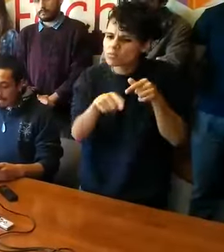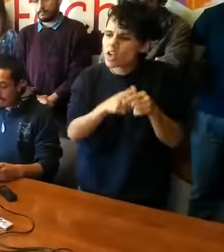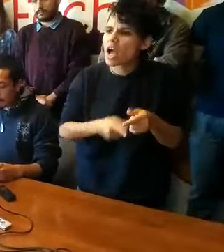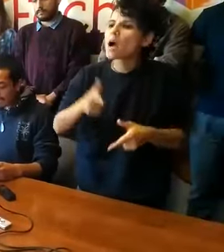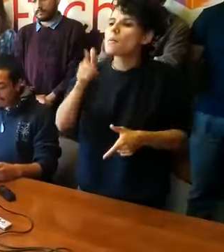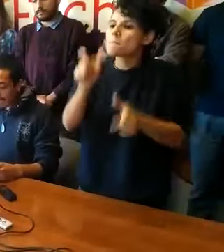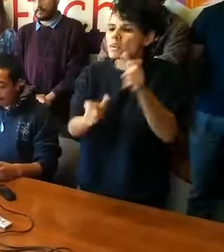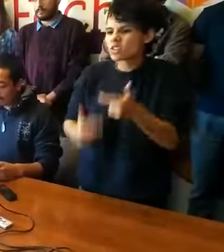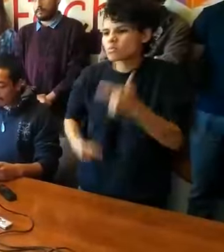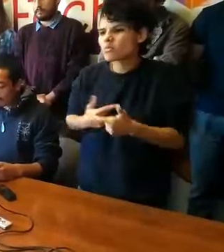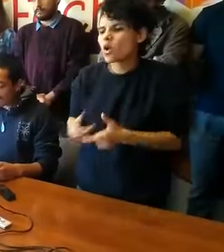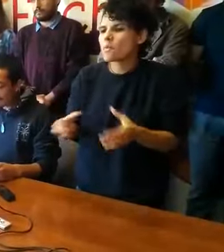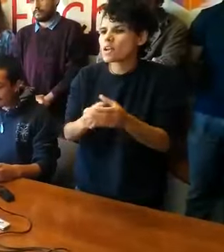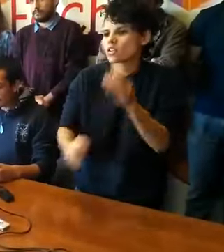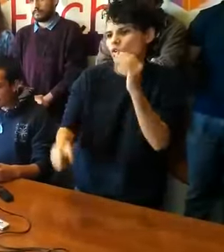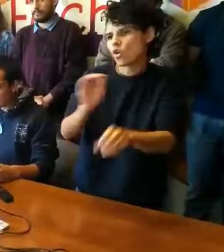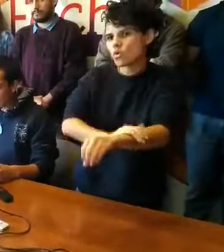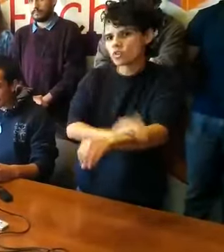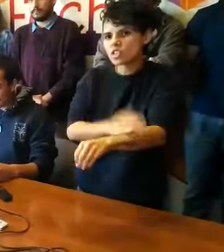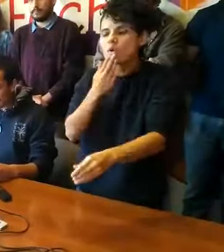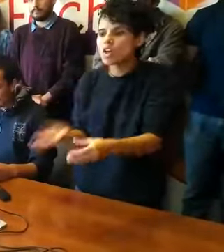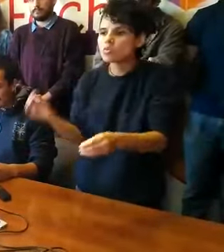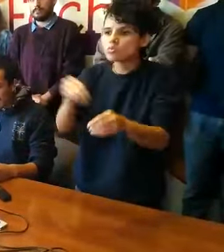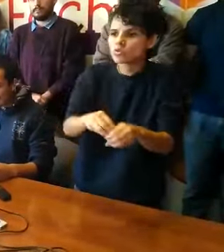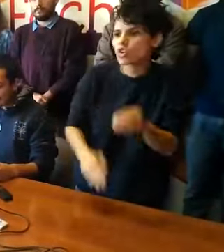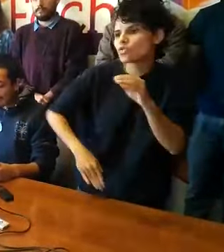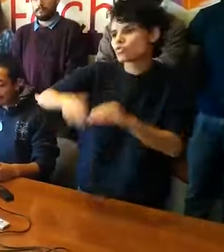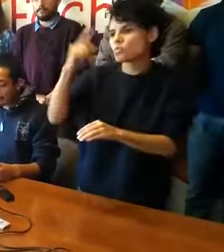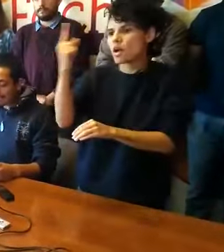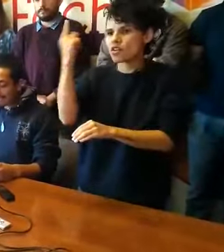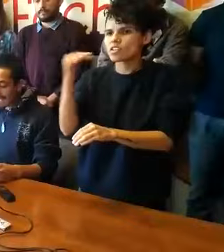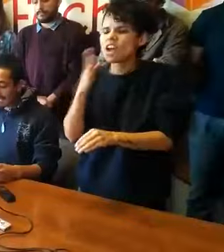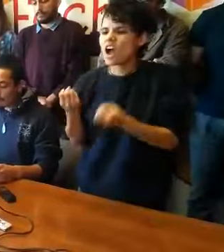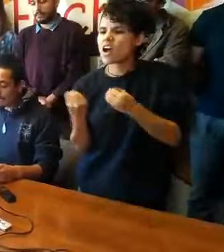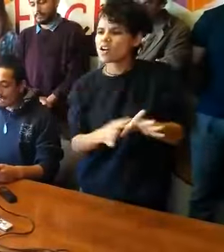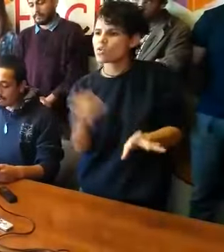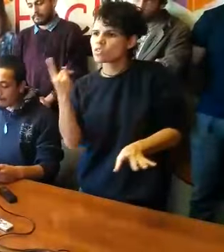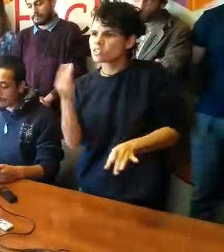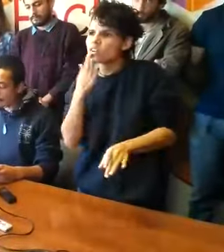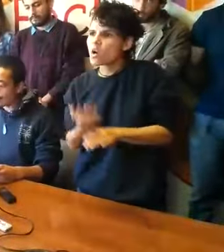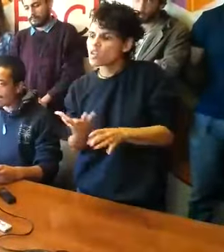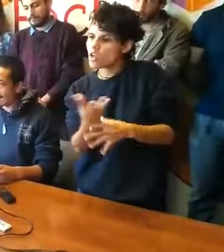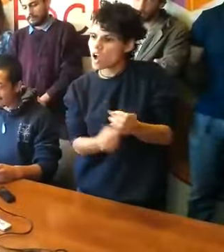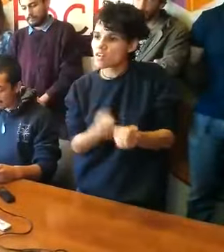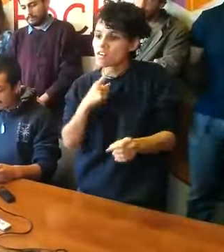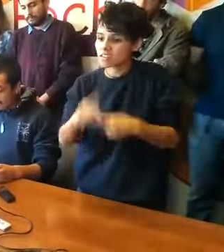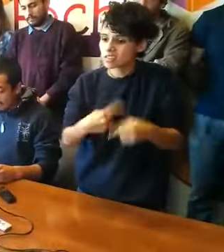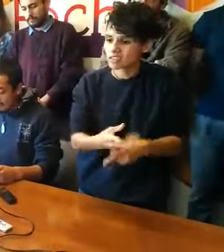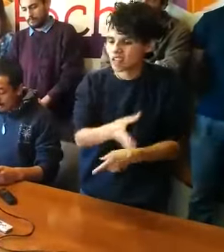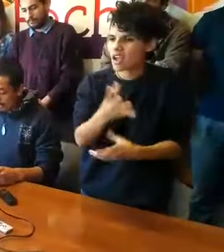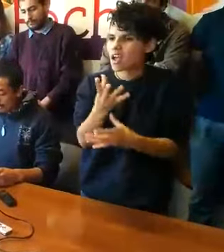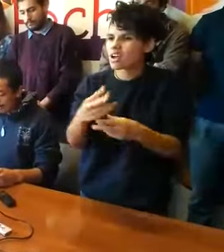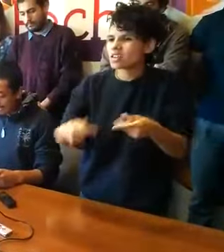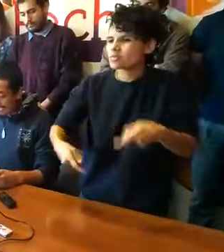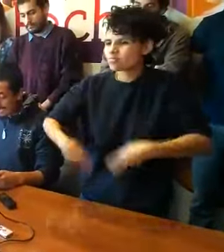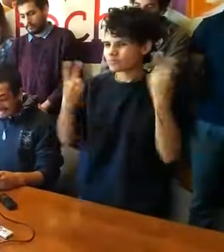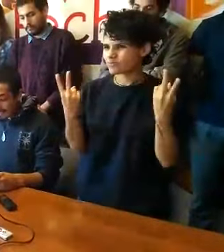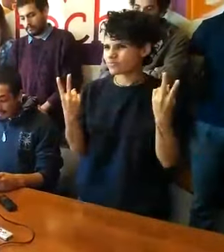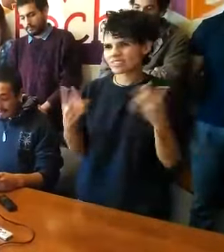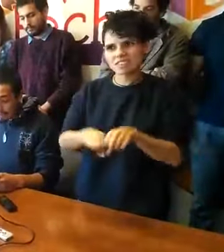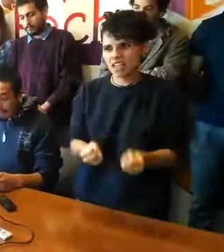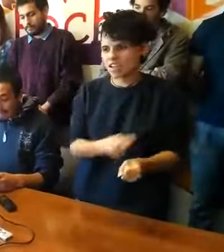Militantes del Partido Comunista, que al momento de sumarse al gobierno de la nueva mayoría, abandonan nuestra universidad, que culmina años después con una quiebra, con